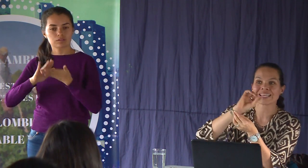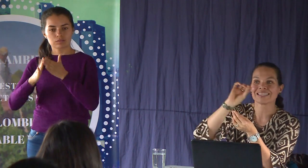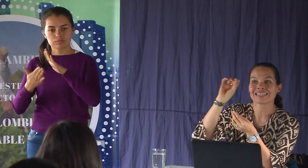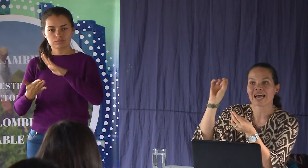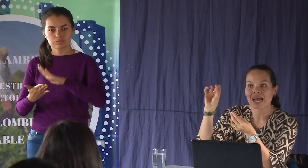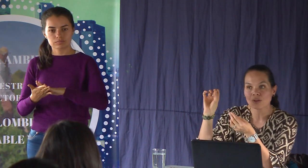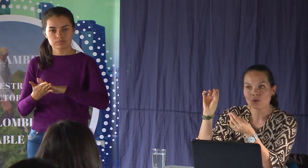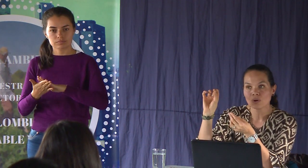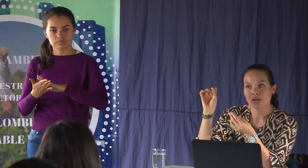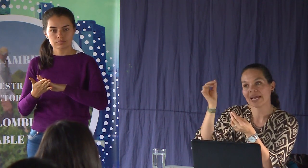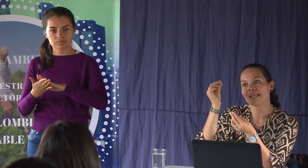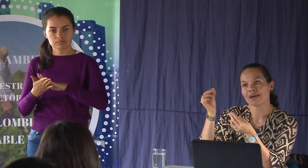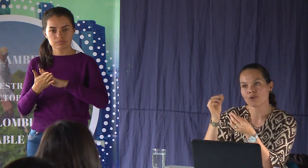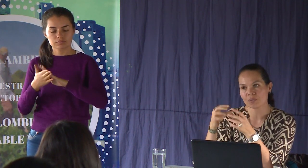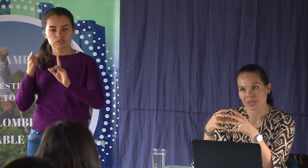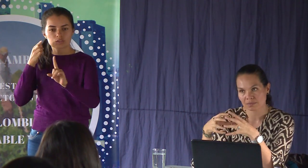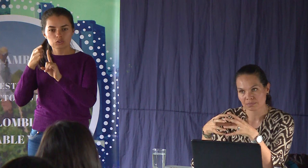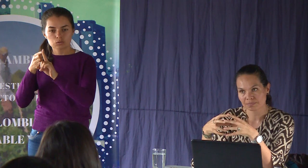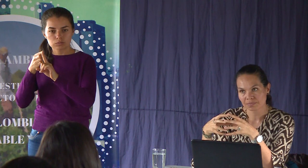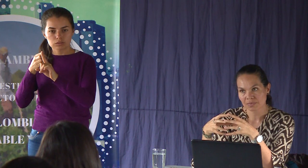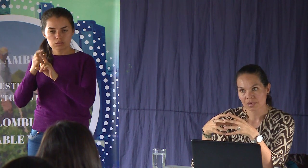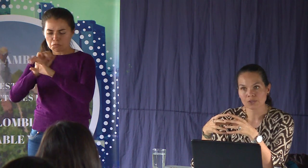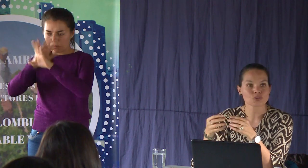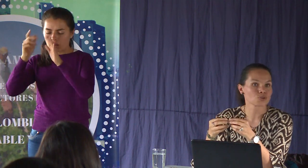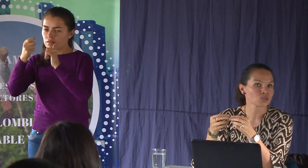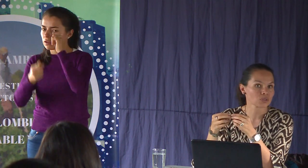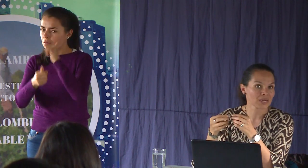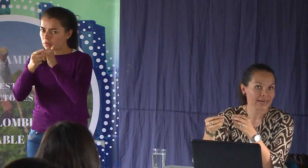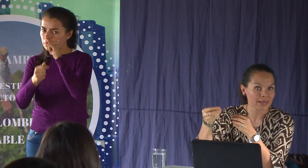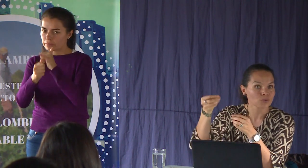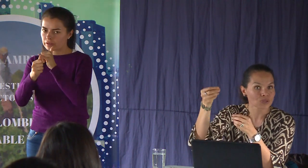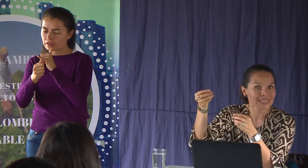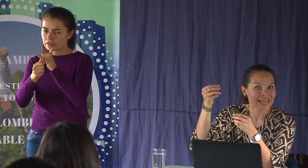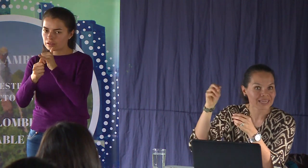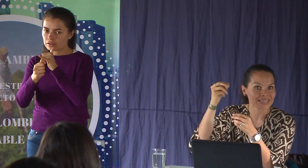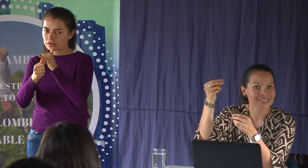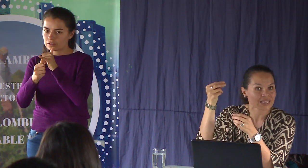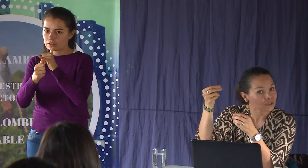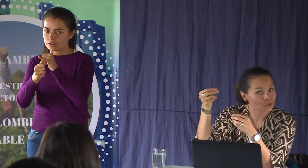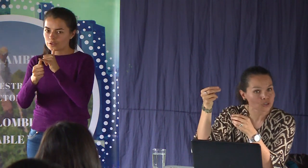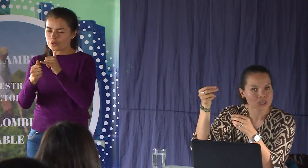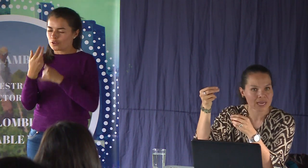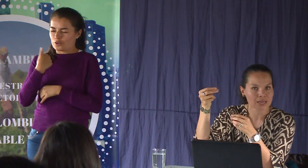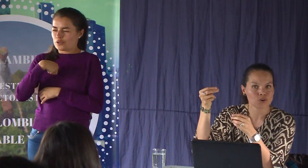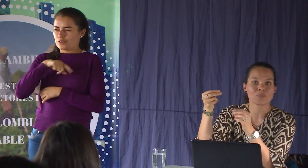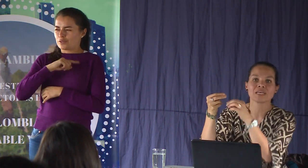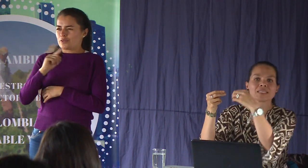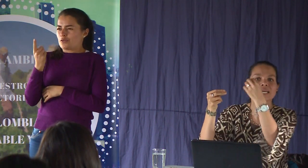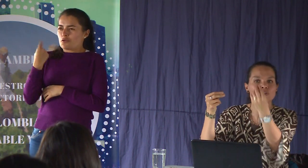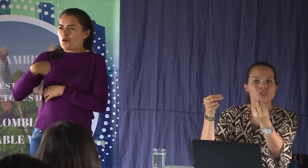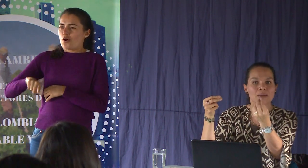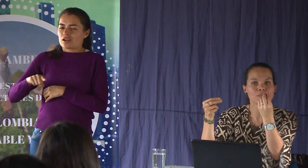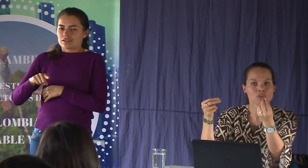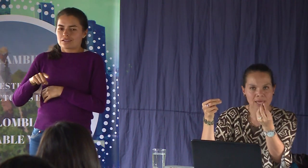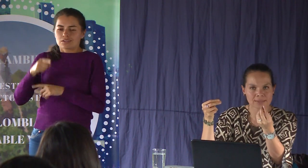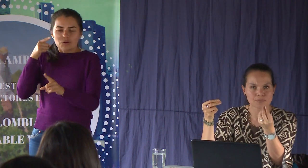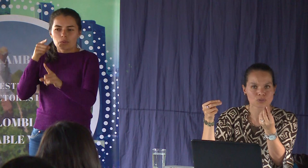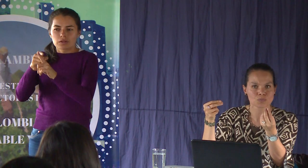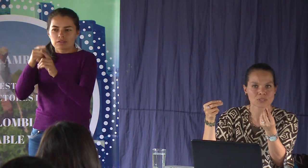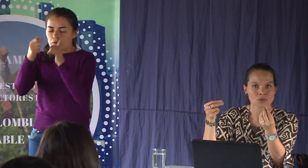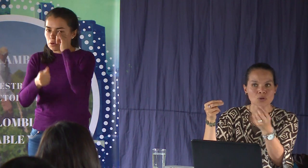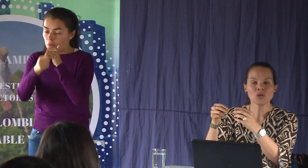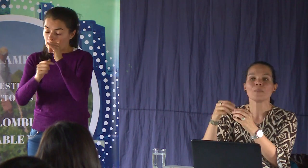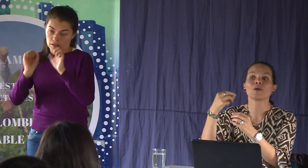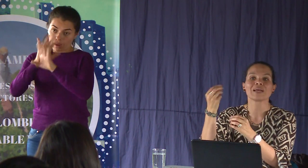comunitario centrado en la economía. Nosotros queremos dar que el centro no sea la economía, sin que no sea importante,